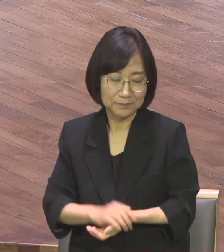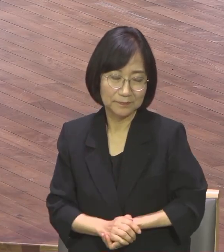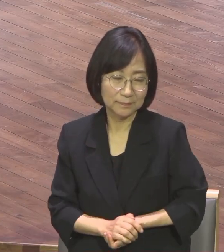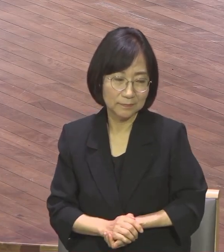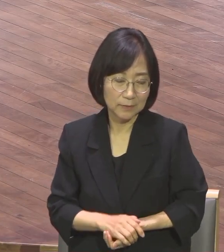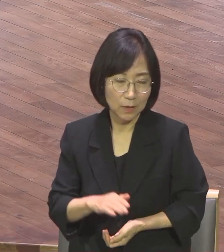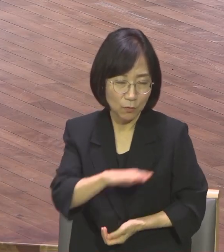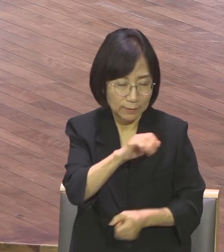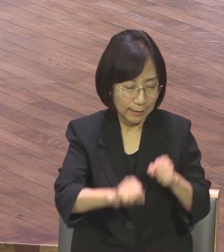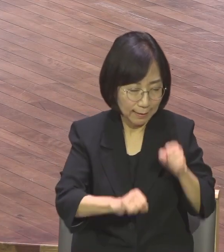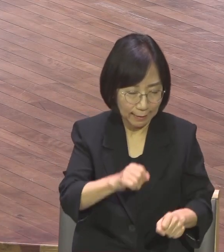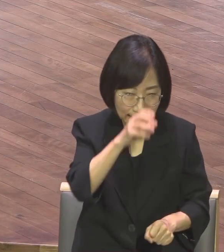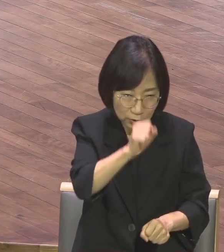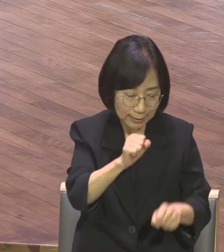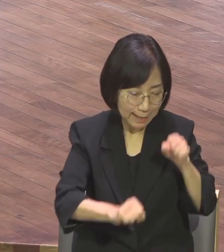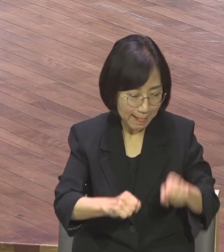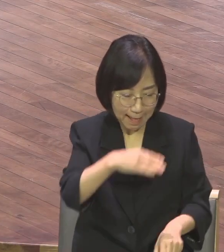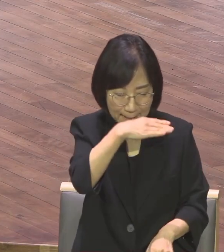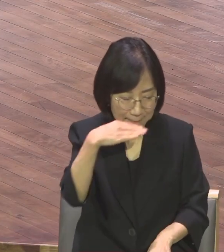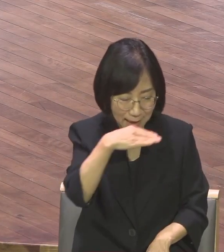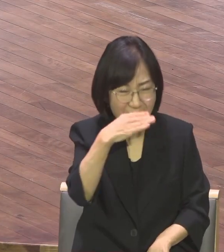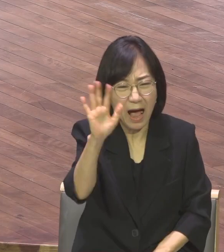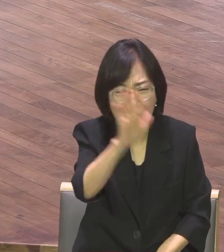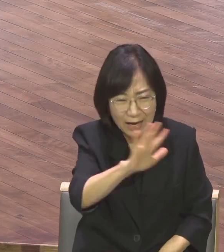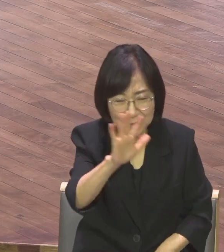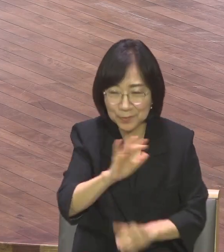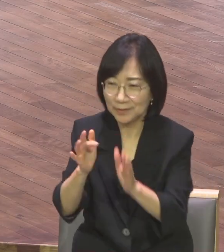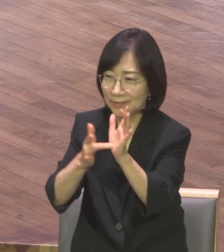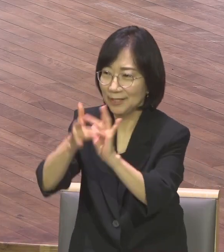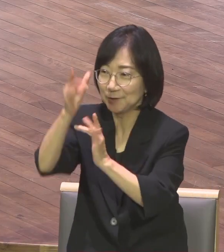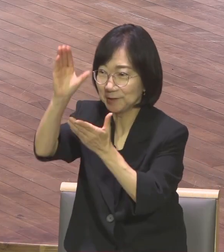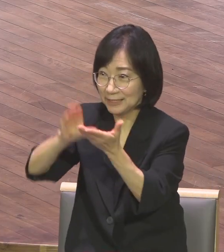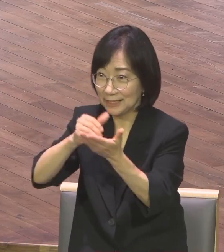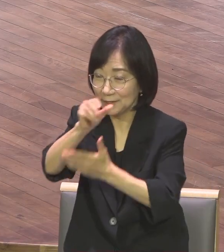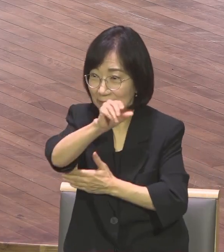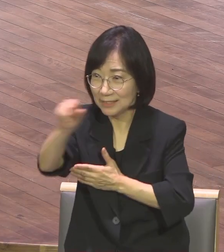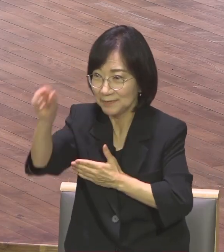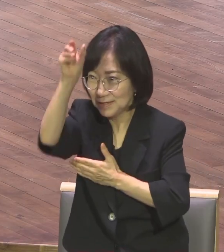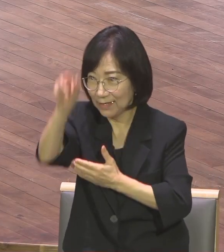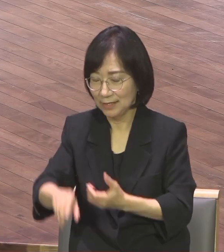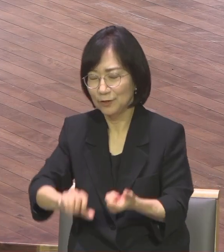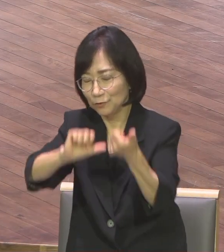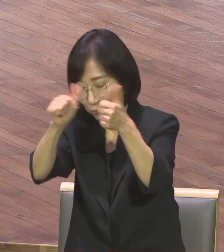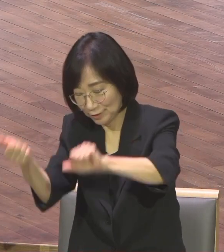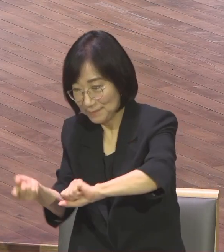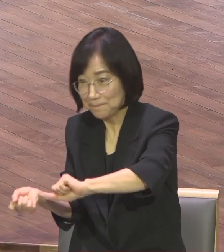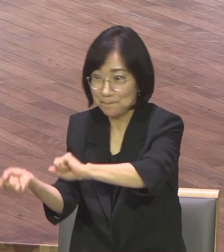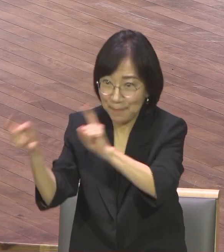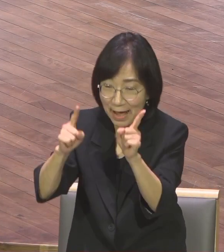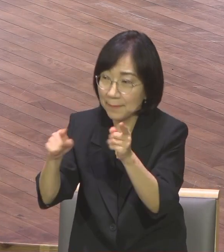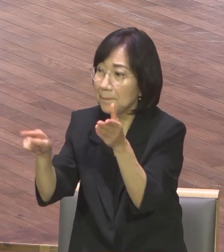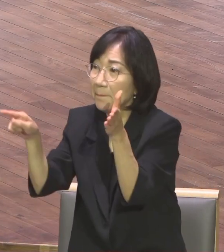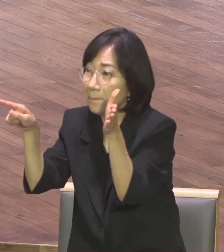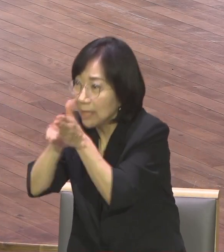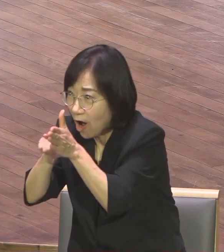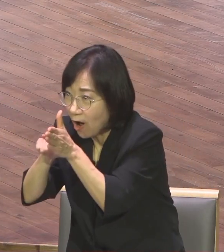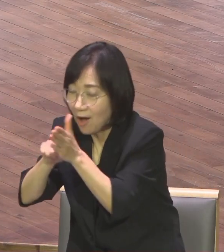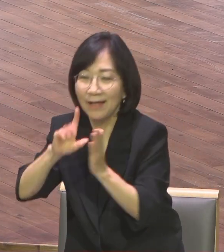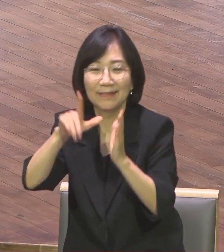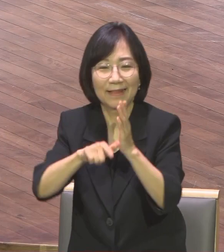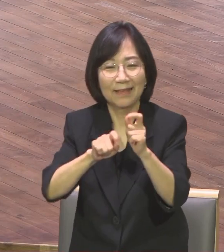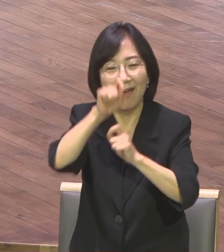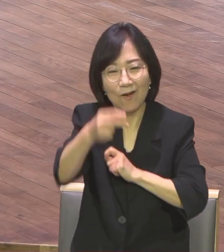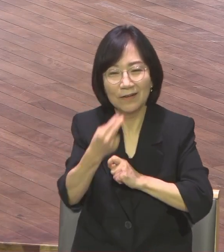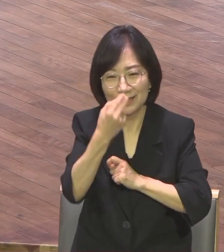아니고 예수 그리스도의 십자가의 대속과 부활을 통해서 이루어지는 것이다. 무엇보다 요한복음